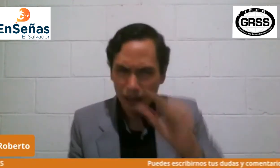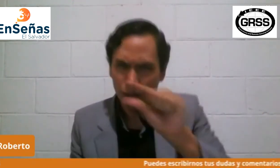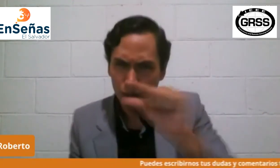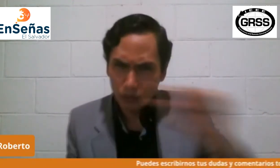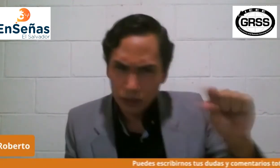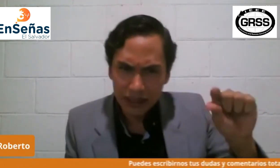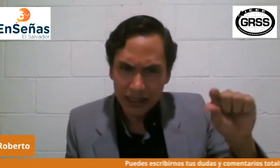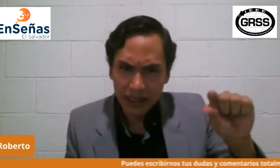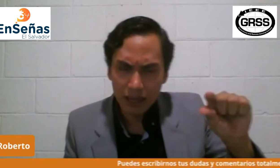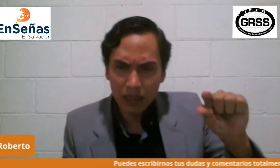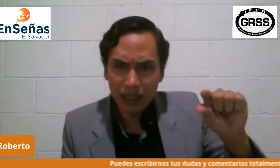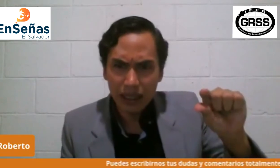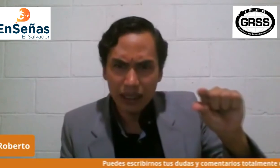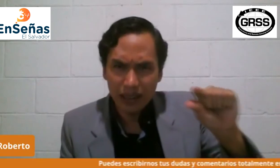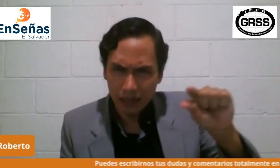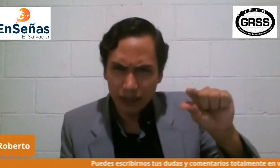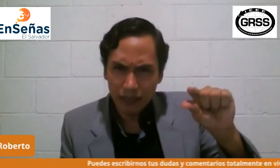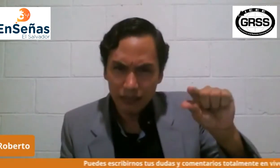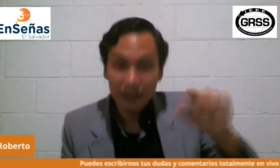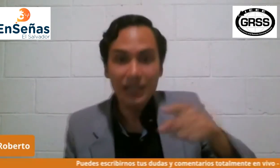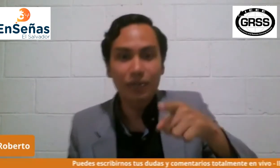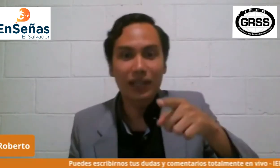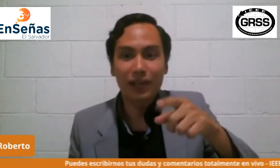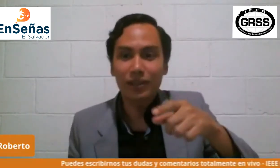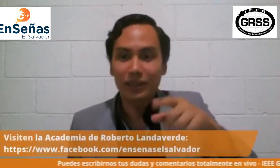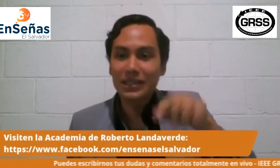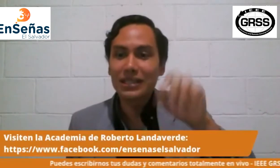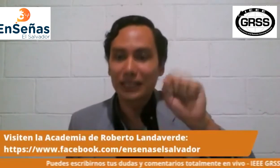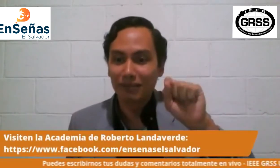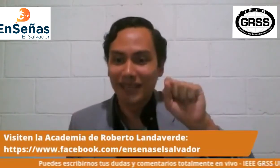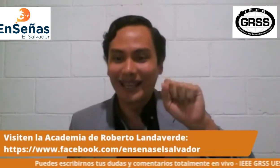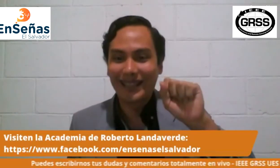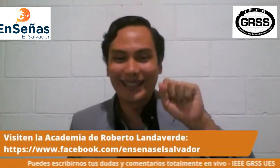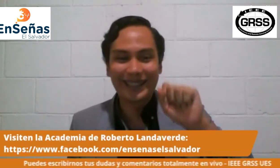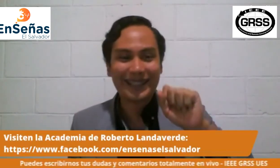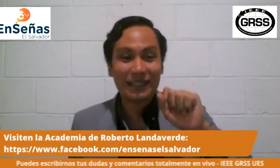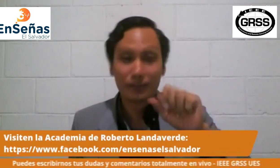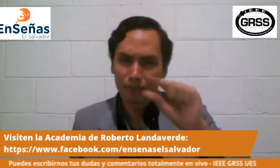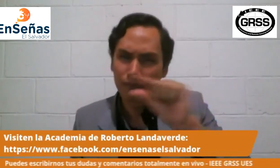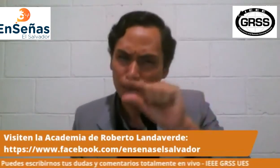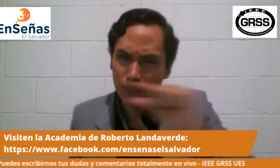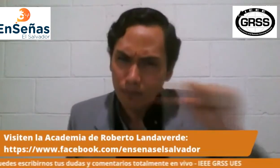pregunta, ¿usted se llama Claudia? Si hay alguna Claudia, dice sí.